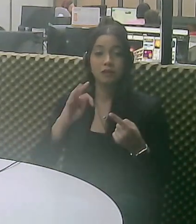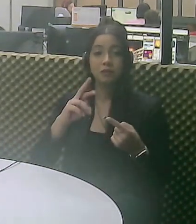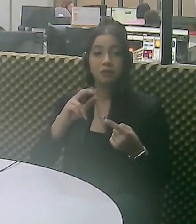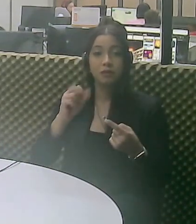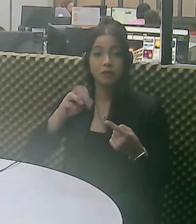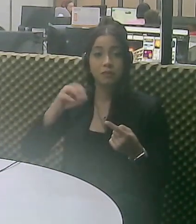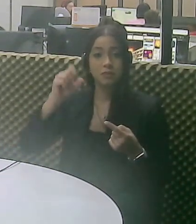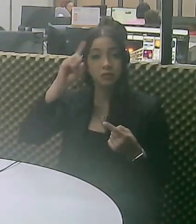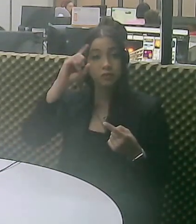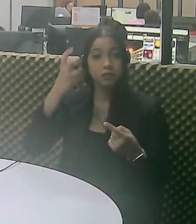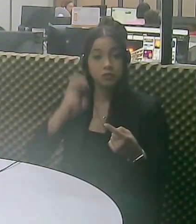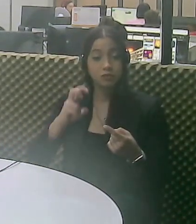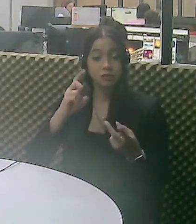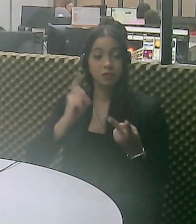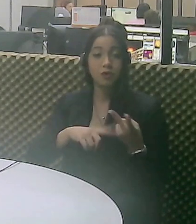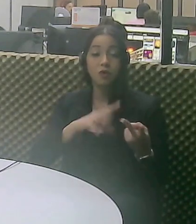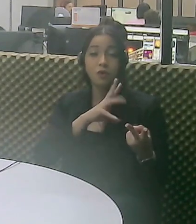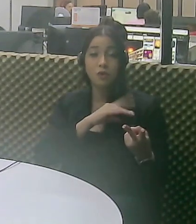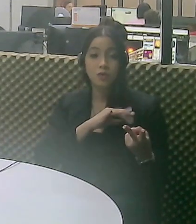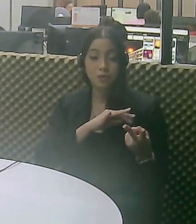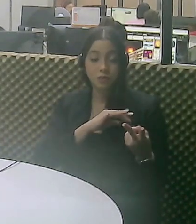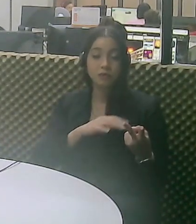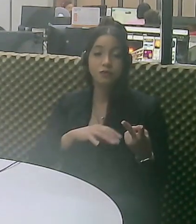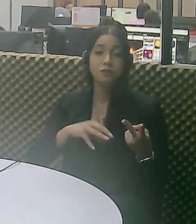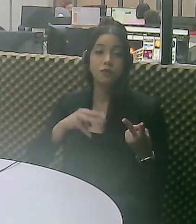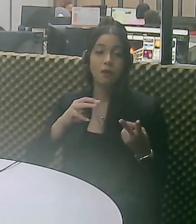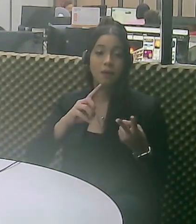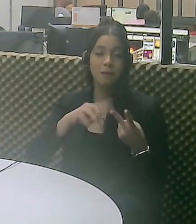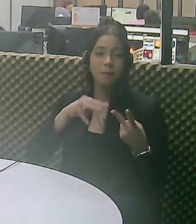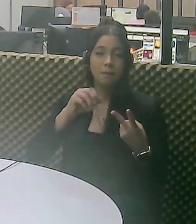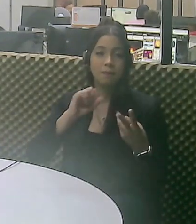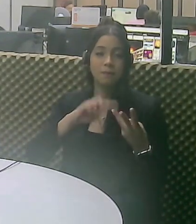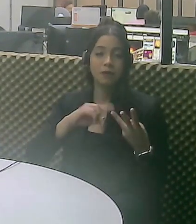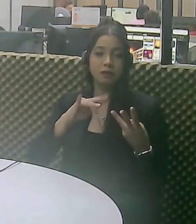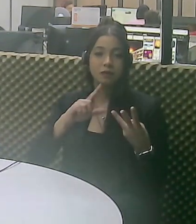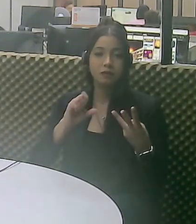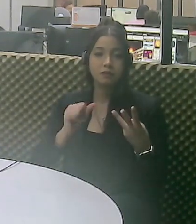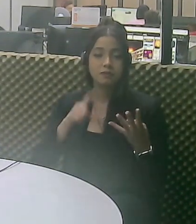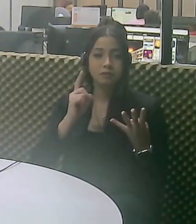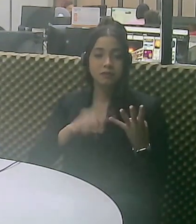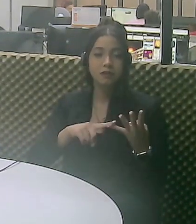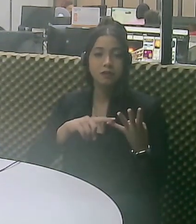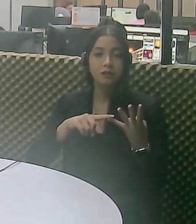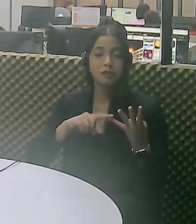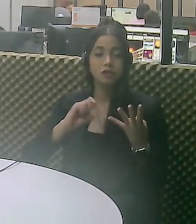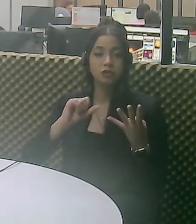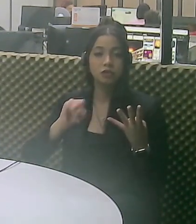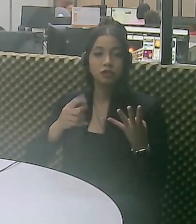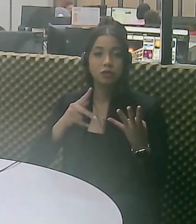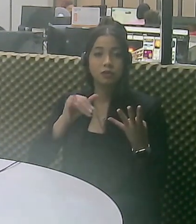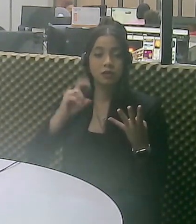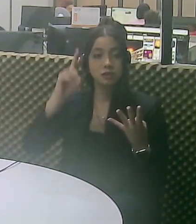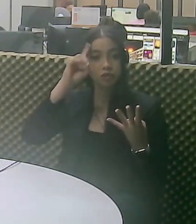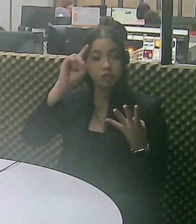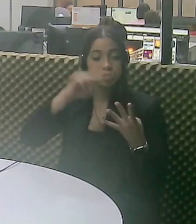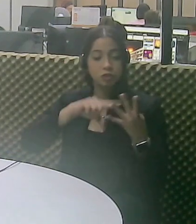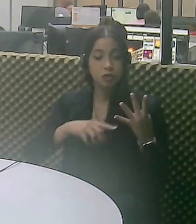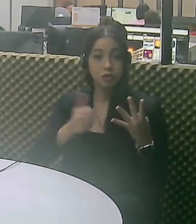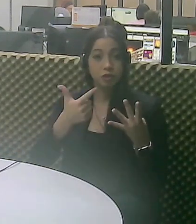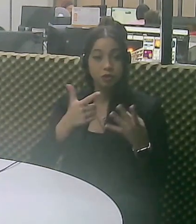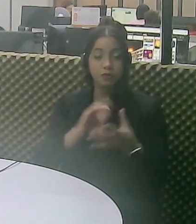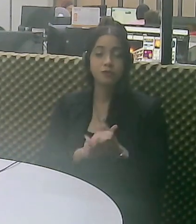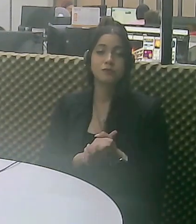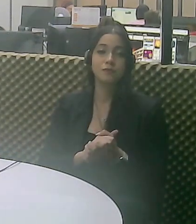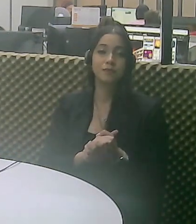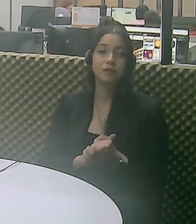dia 5 de agosto, Cruzeiro dos Peixotos, Martinésia e Jockey Camping, dia 12 de agosto, Chacras